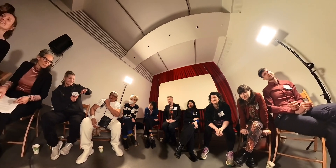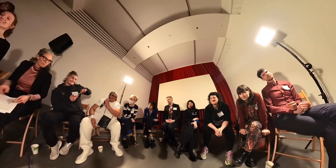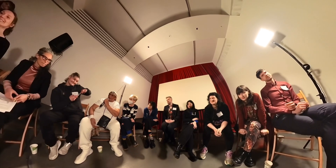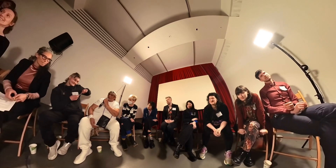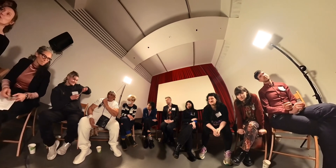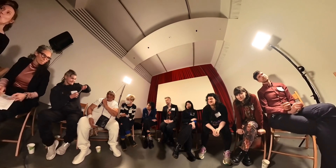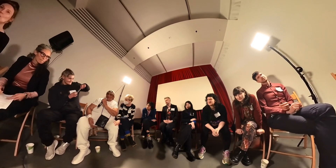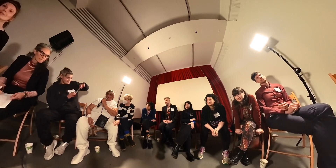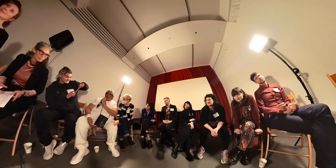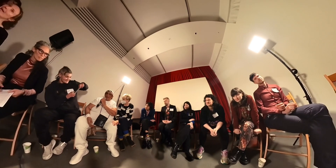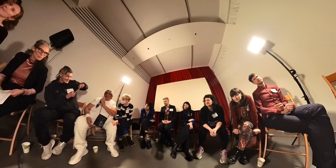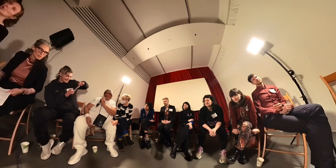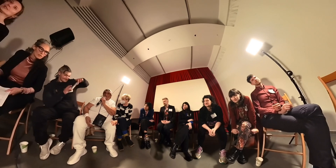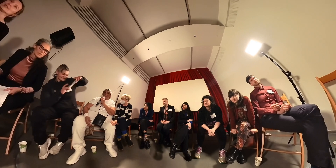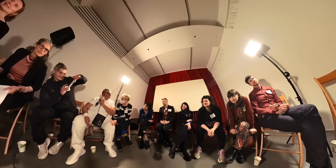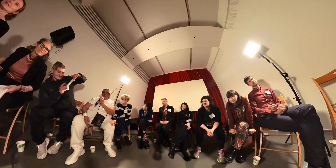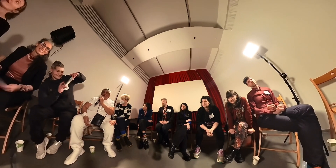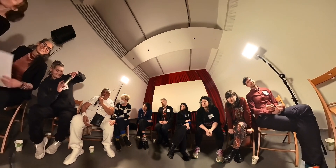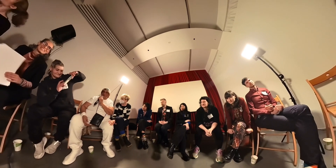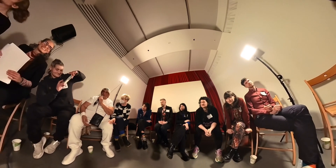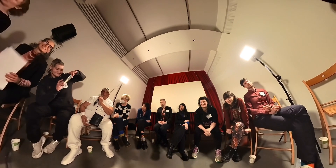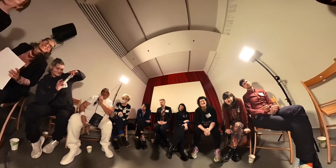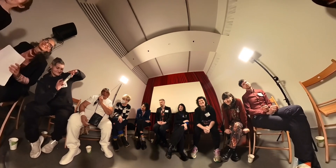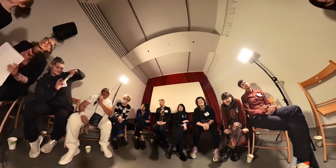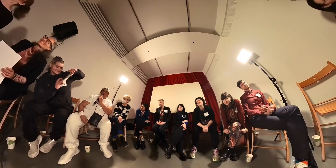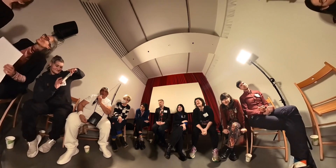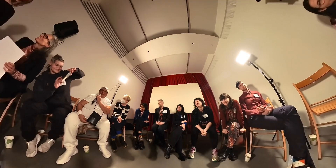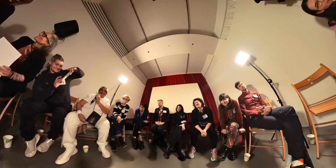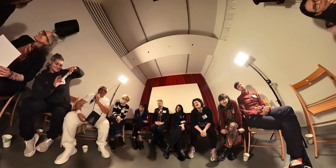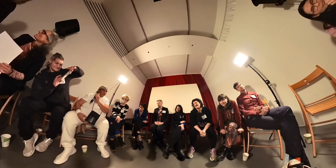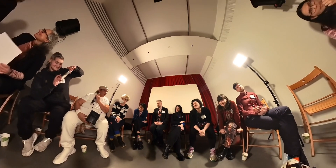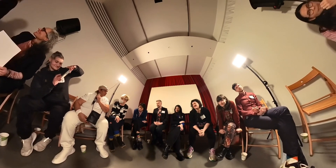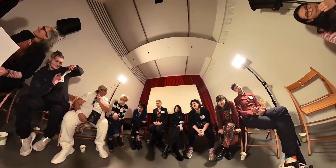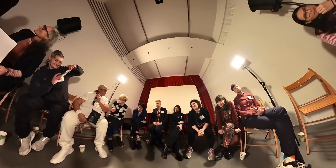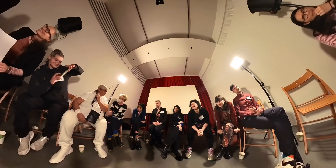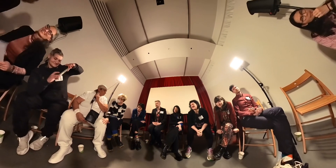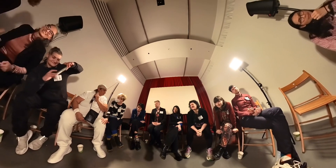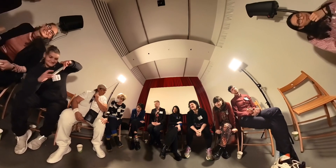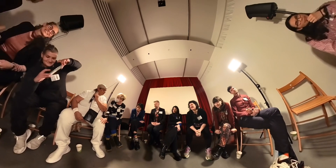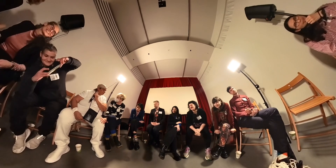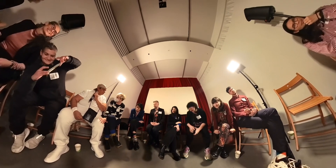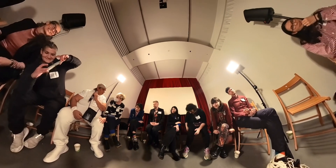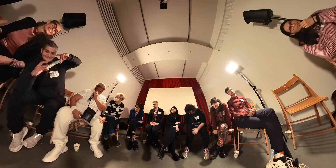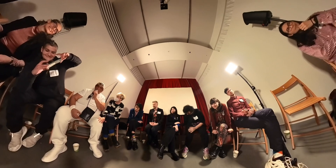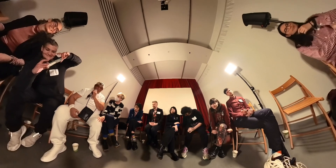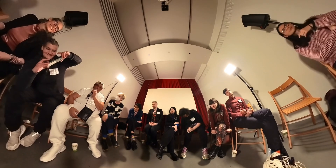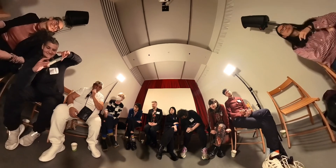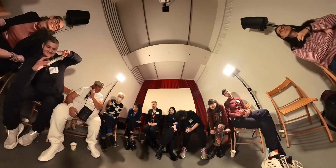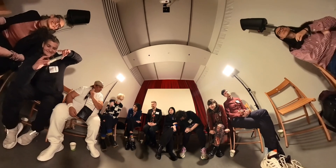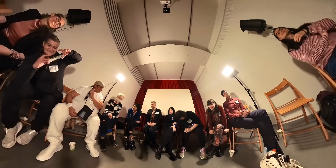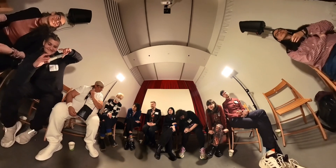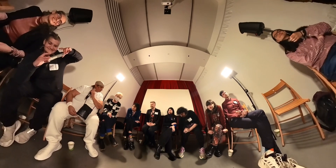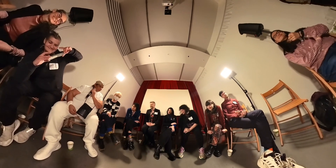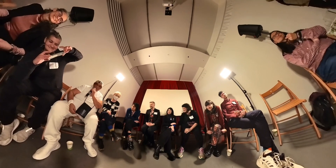Víte? A tady se mi líbí jako mezi těma dvěma lidma, protože jsou takový jako jsou. Jo,